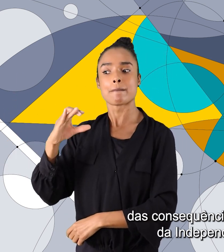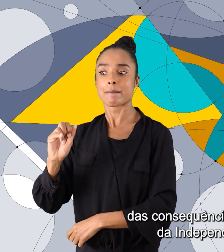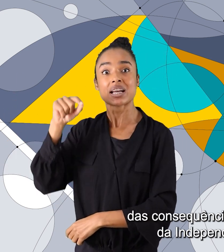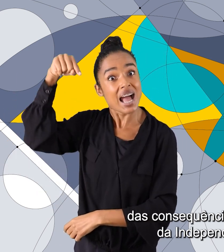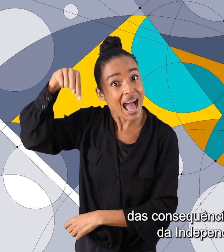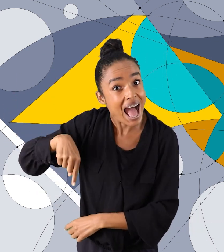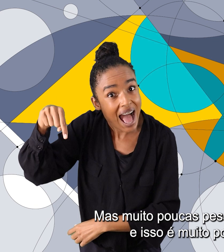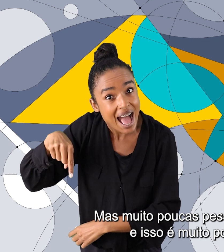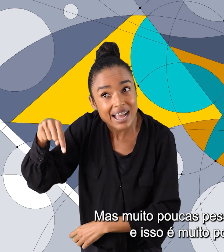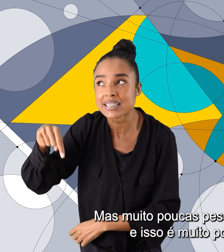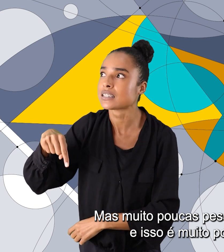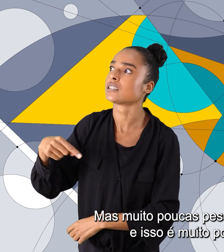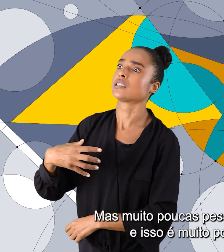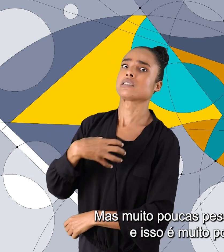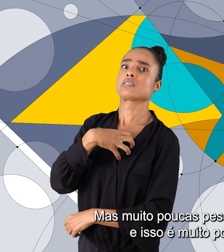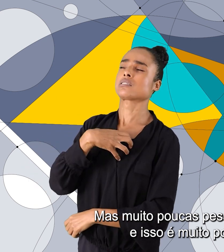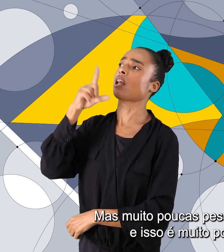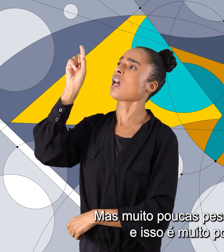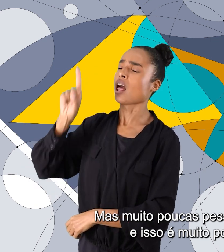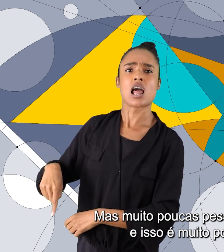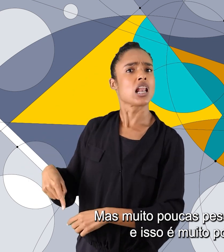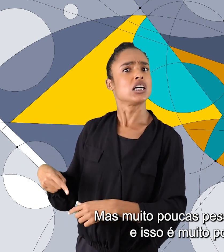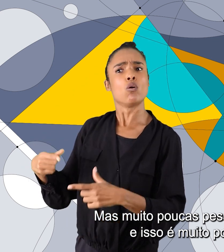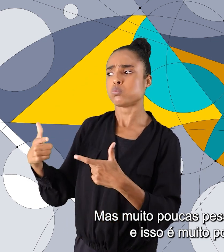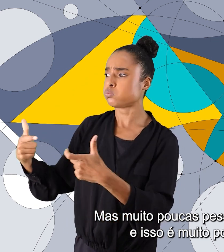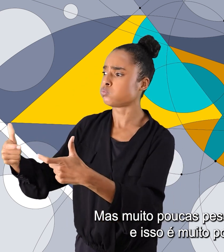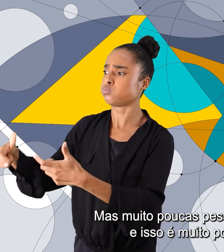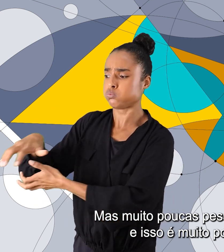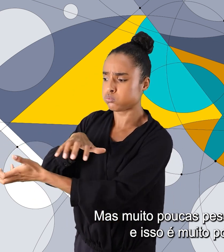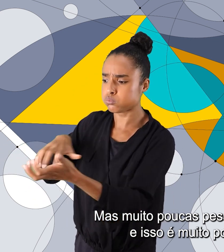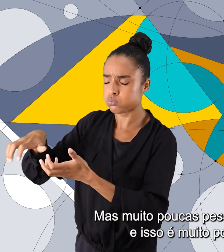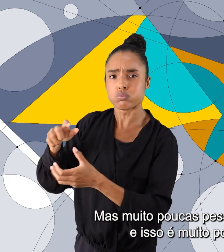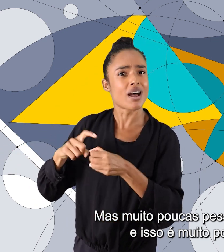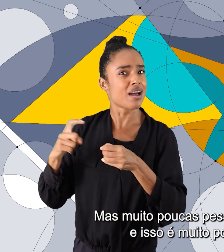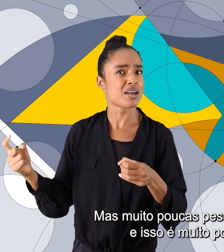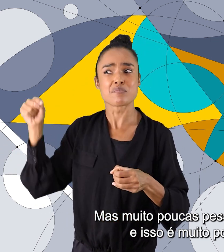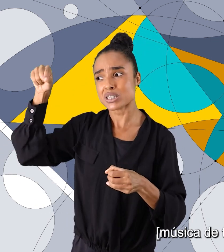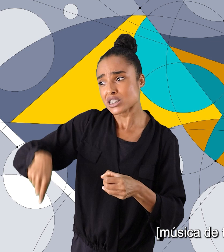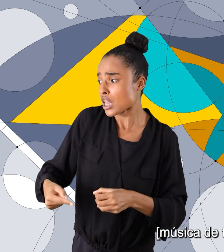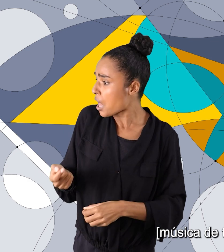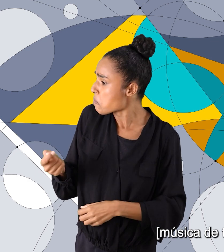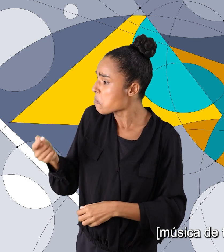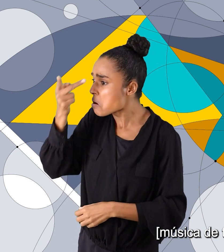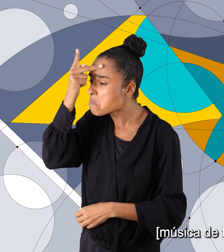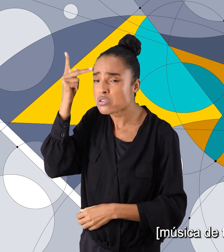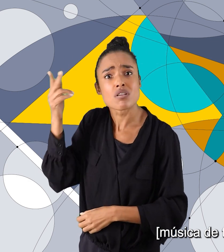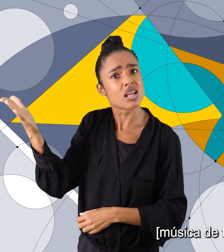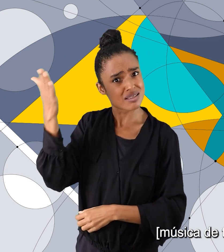pela independência. Mas muito poucas pessoas sabem disso e isso é muito pouco falado.